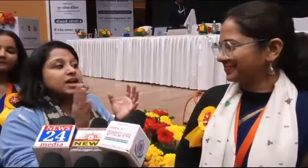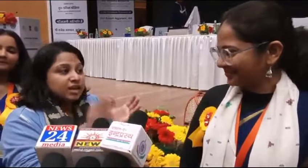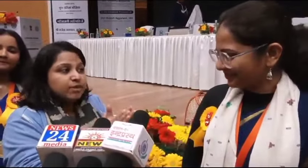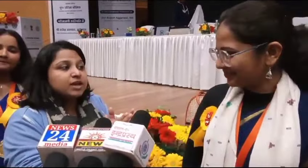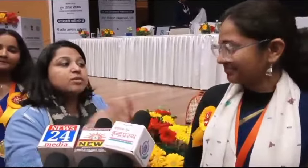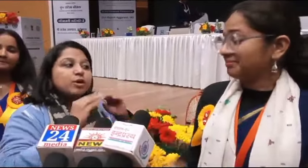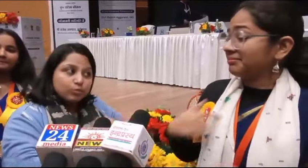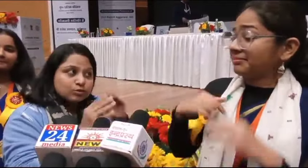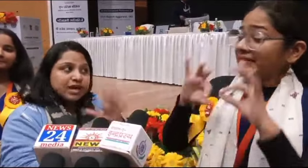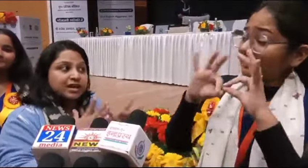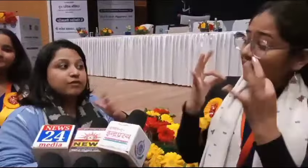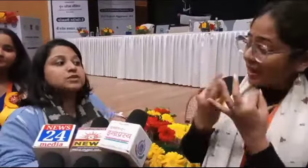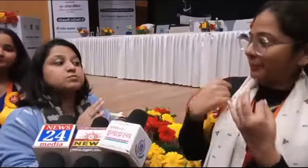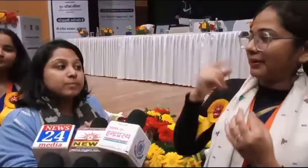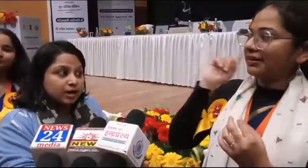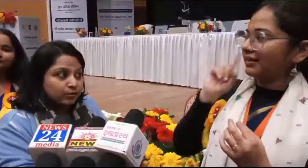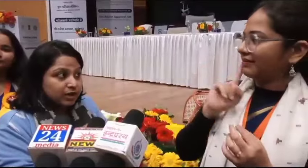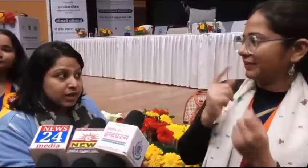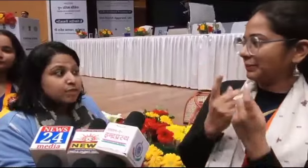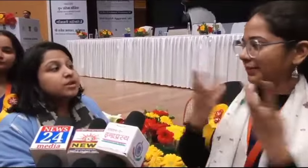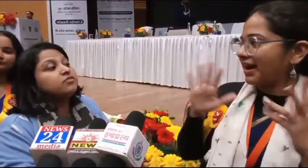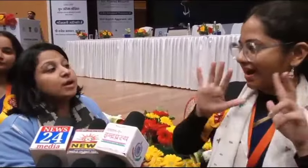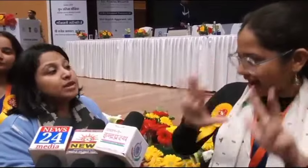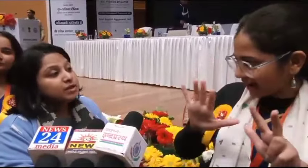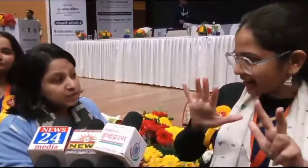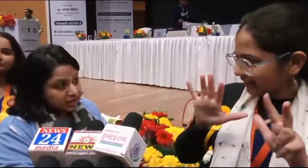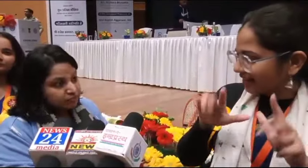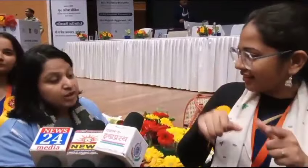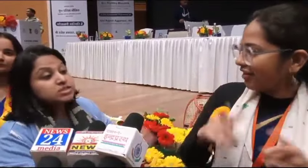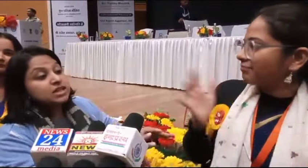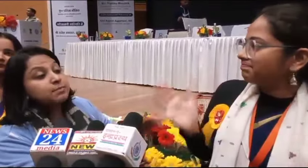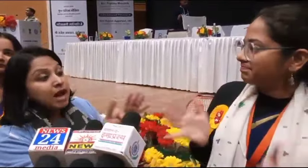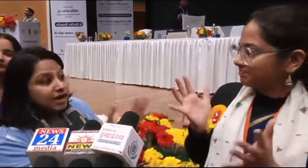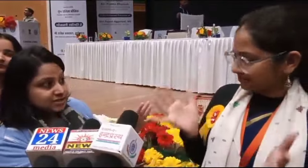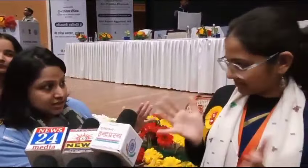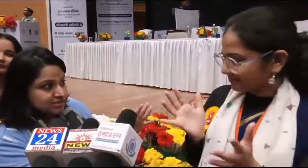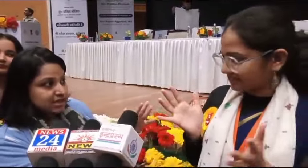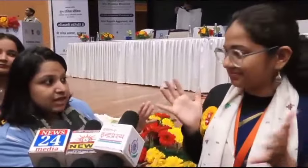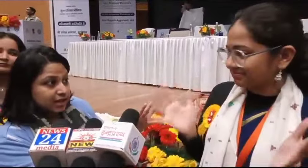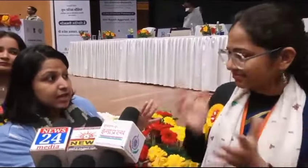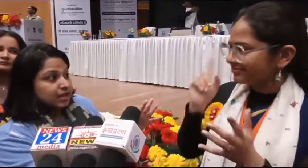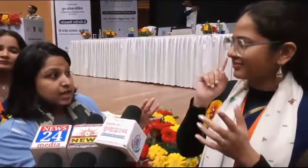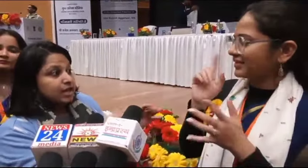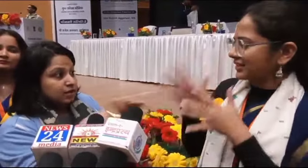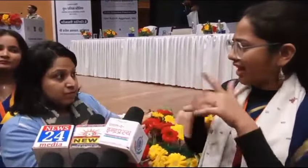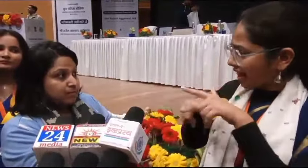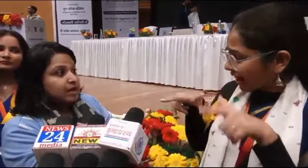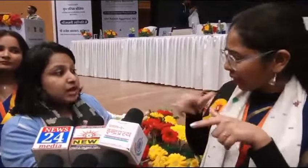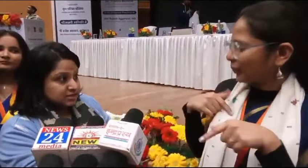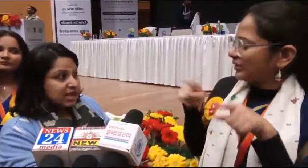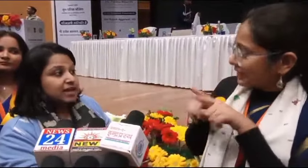हैं, तो मेरा एम है कि मैं उनको साइन लैंग्वेज में पढ़ाऊँगी। मेरी फैमिली डेफ है जिसके मैं 8 सदस्य हैं,